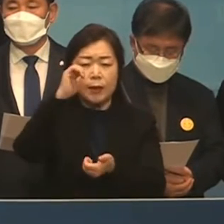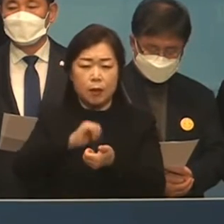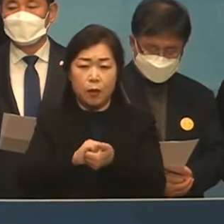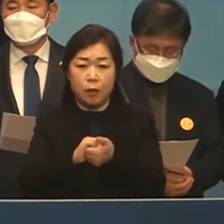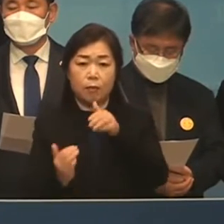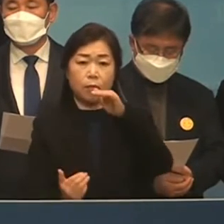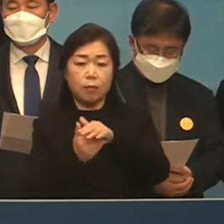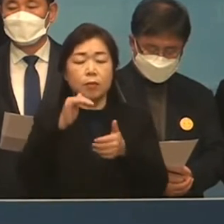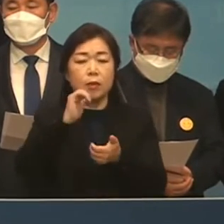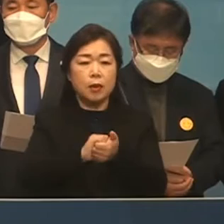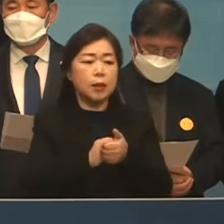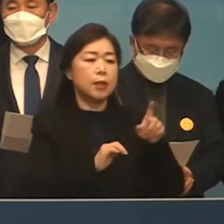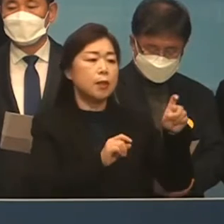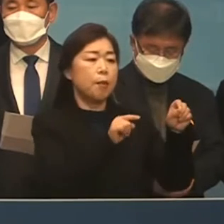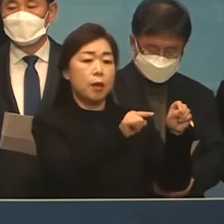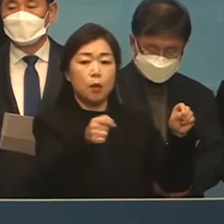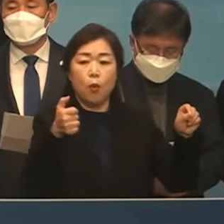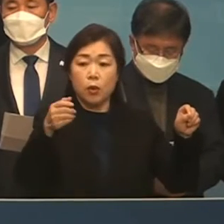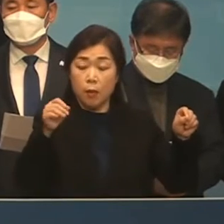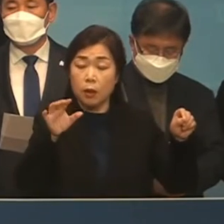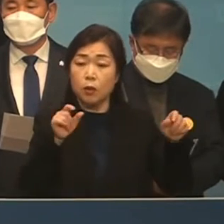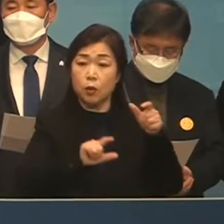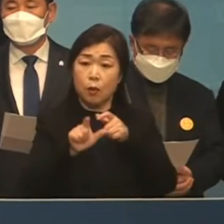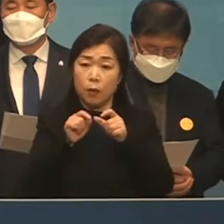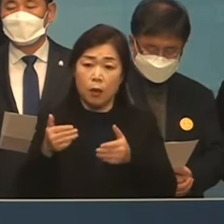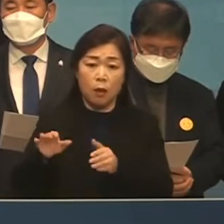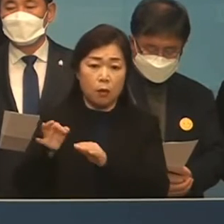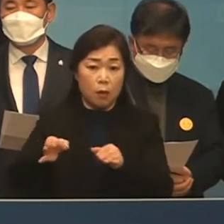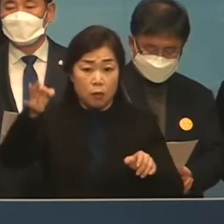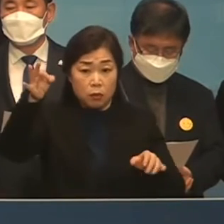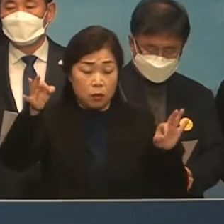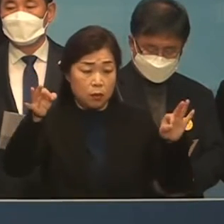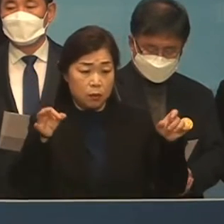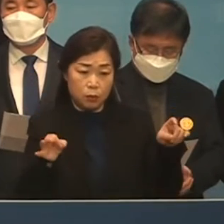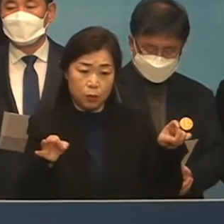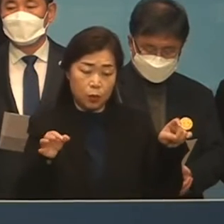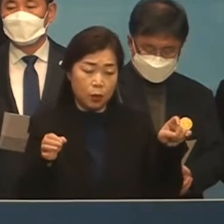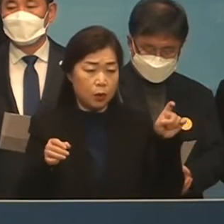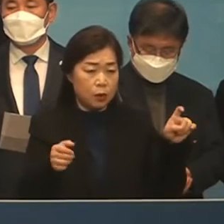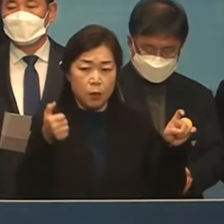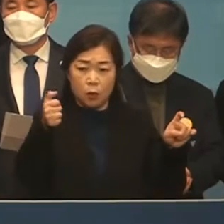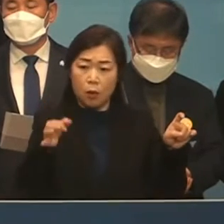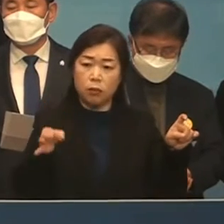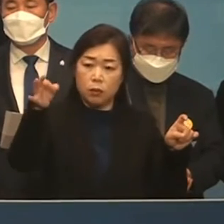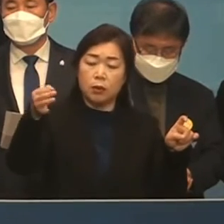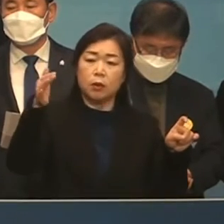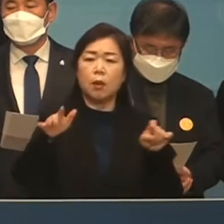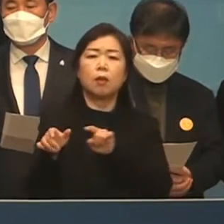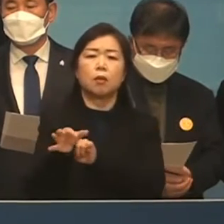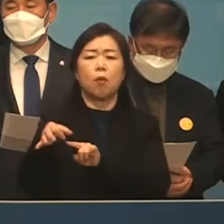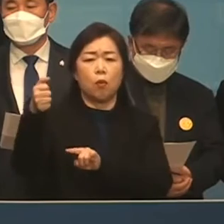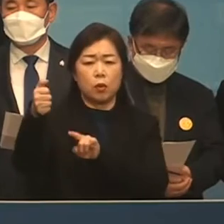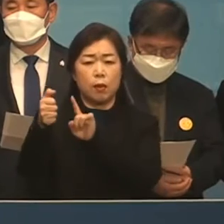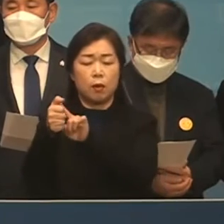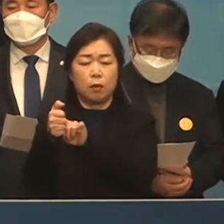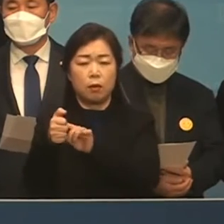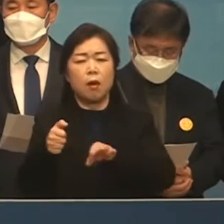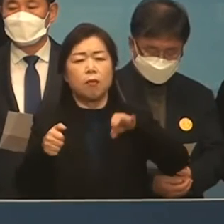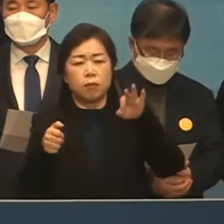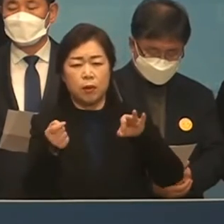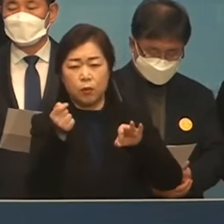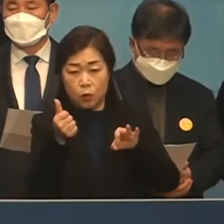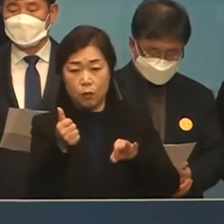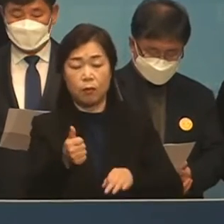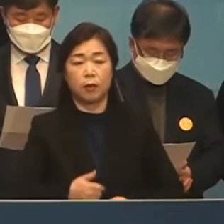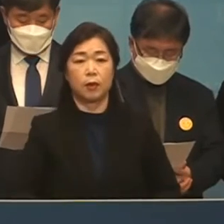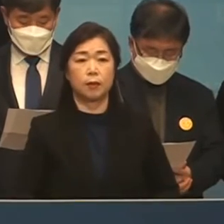기존 10만 원에서 50만 원으로 상향했습니다만 이 역시 매우 미흡한 것이 아닐